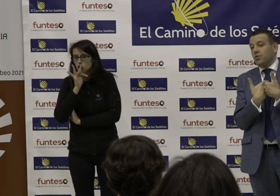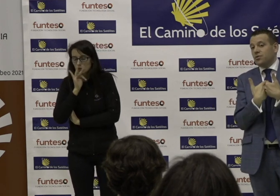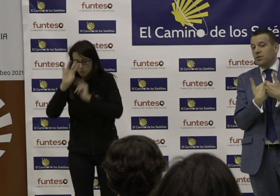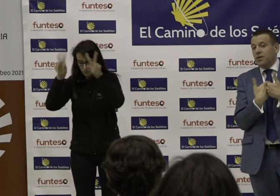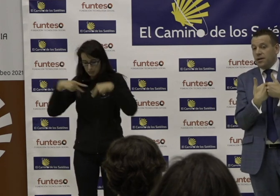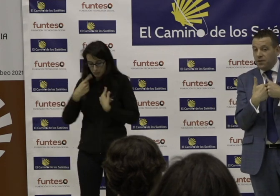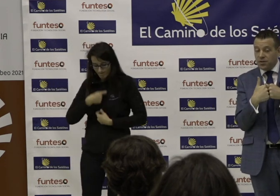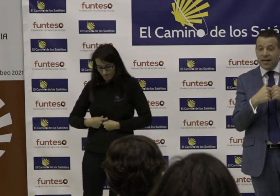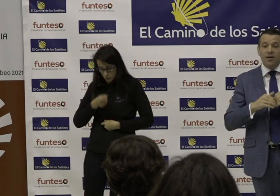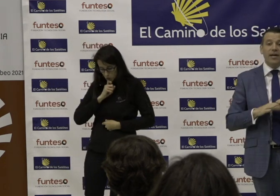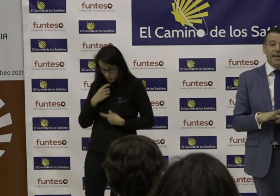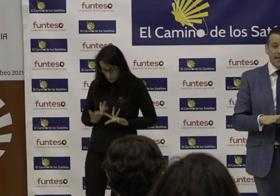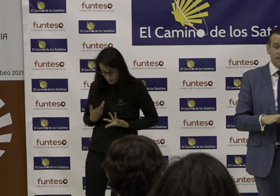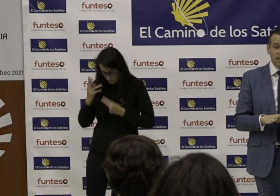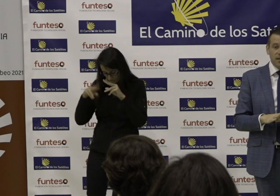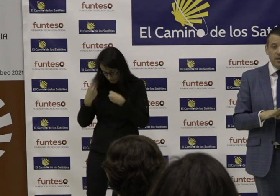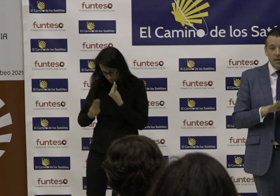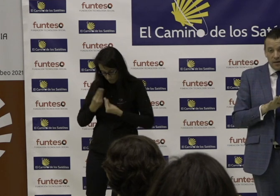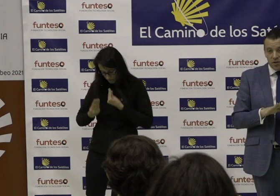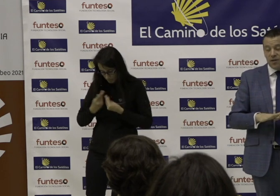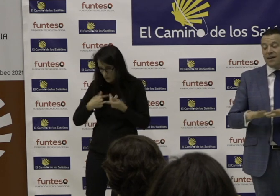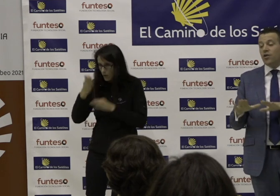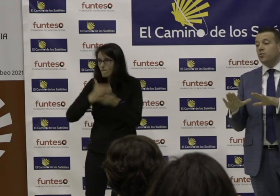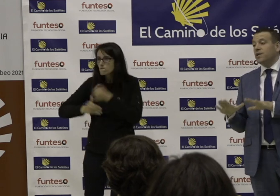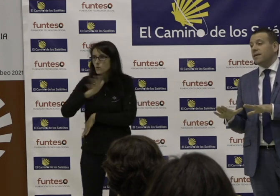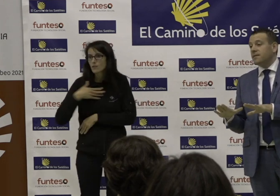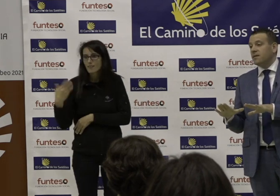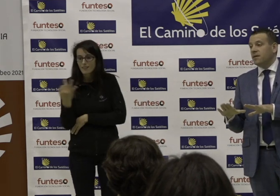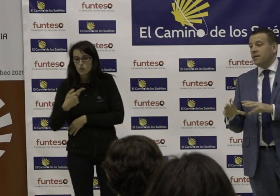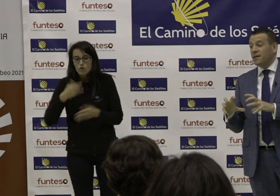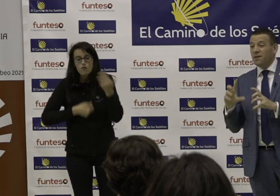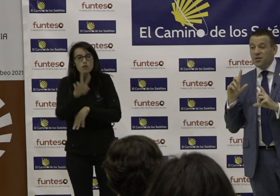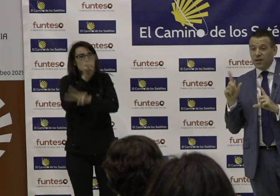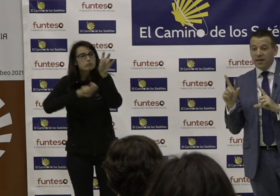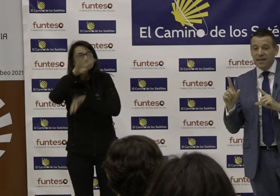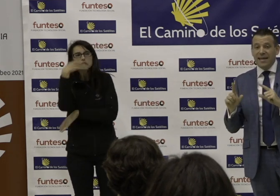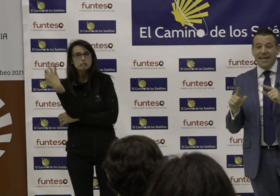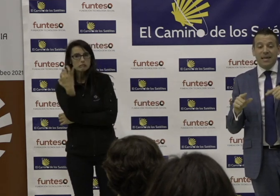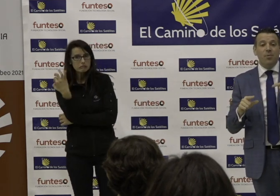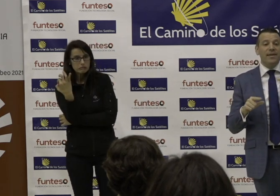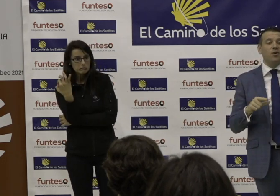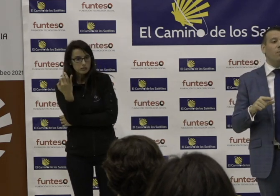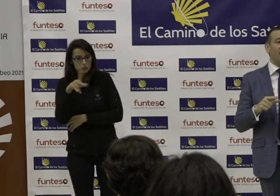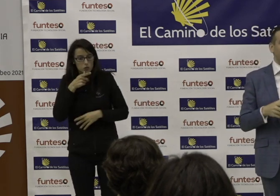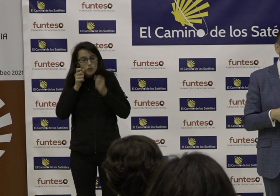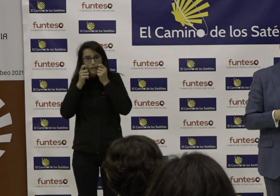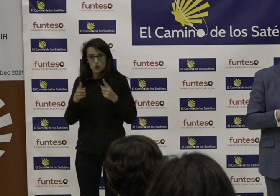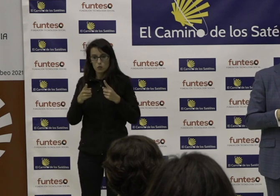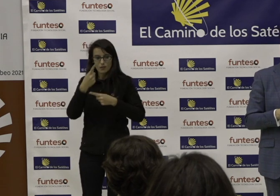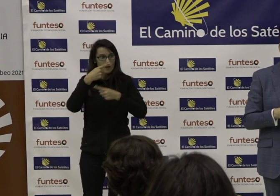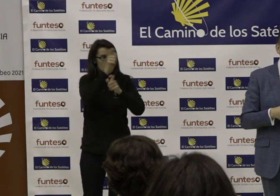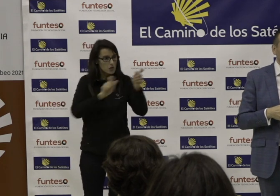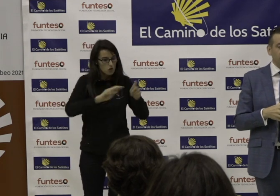en vosotros, reflexionar en lo que queréis, reflexionar en lo que buscáis, reflexionar en qué podéis compartir